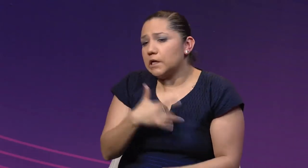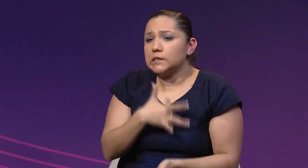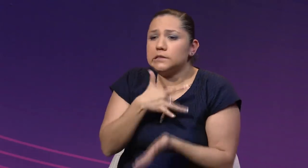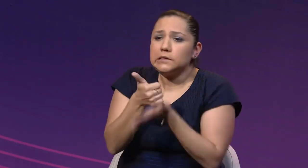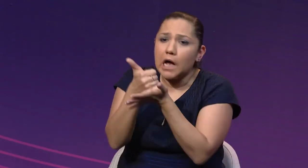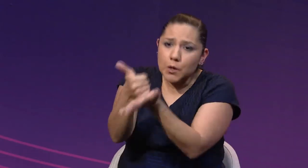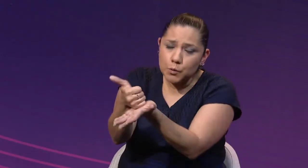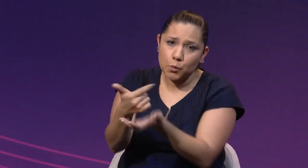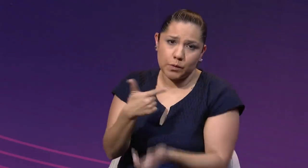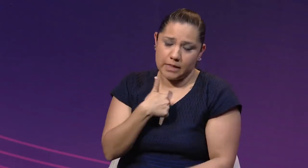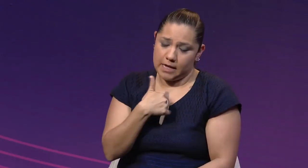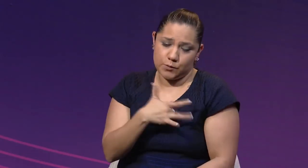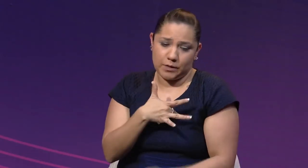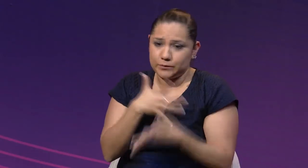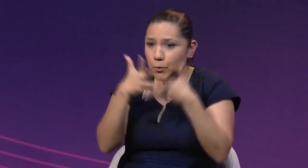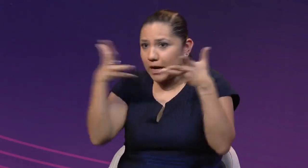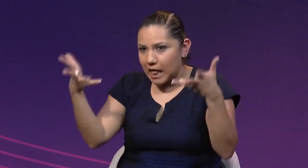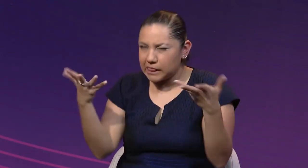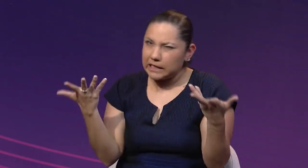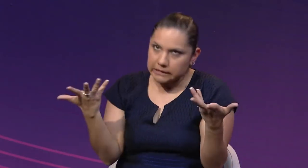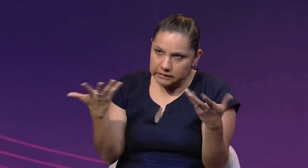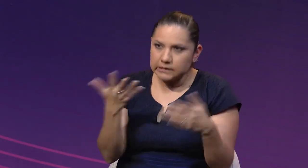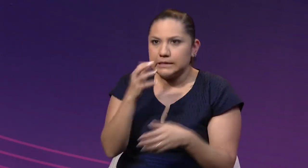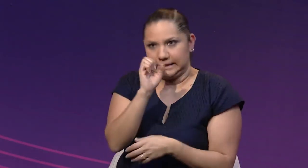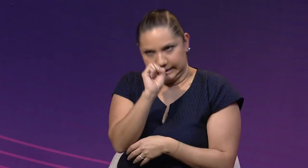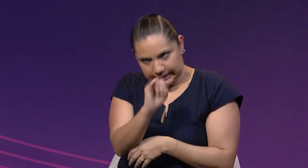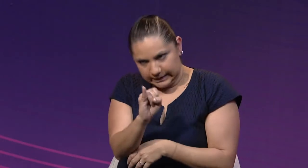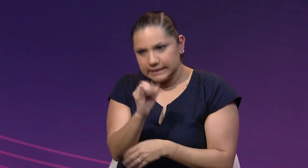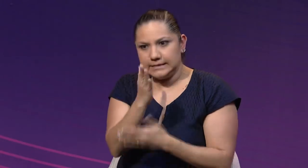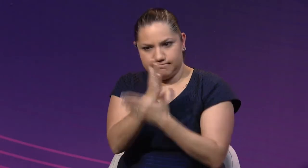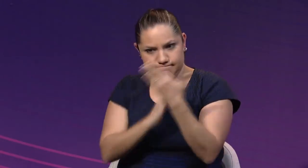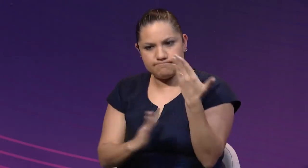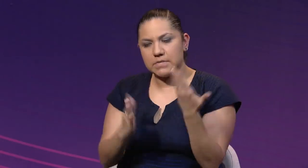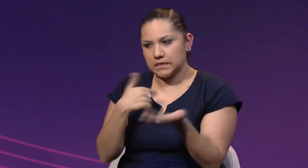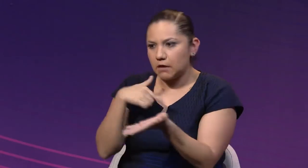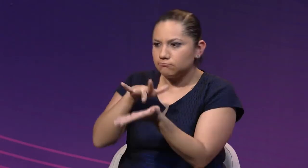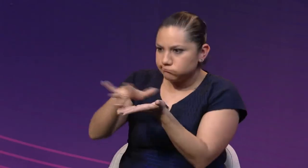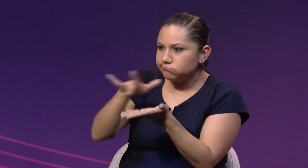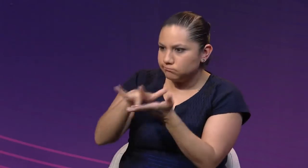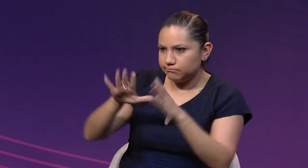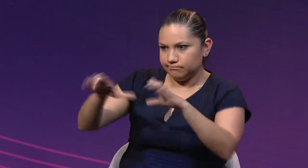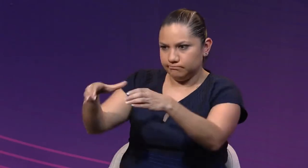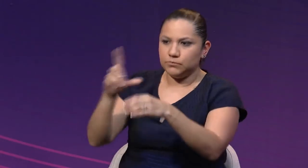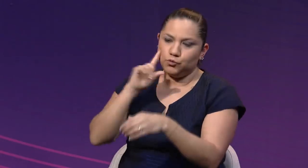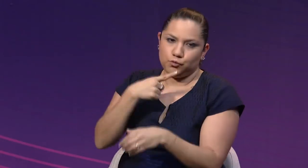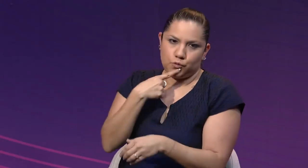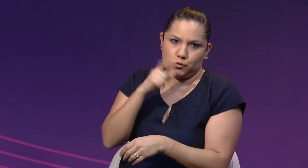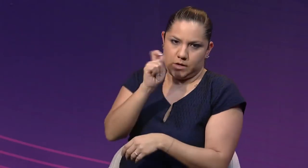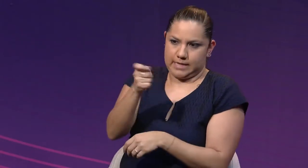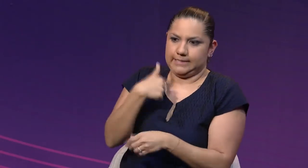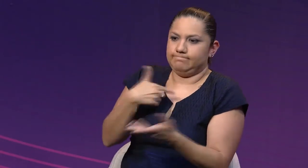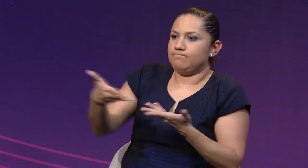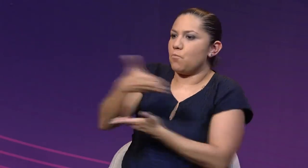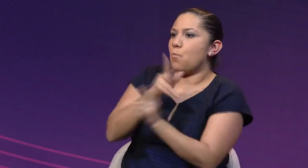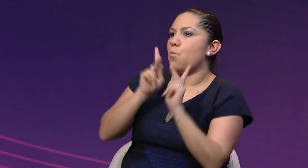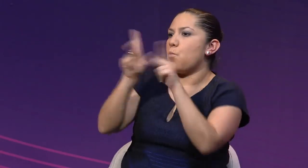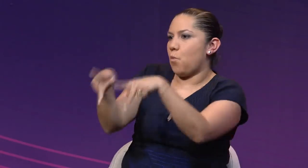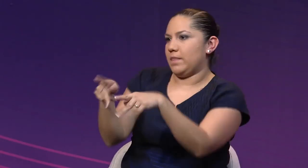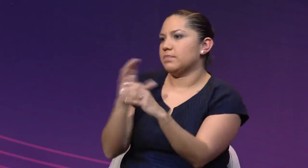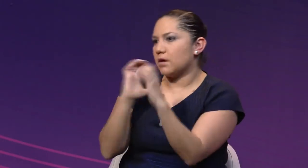al sordo, ¿no? Lo hago porque tengo un corazón muy grande y así lo quiero hacer por eso. Pero sin